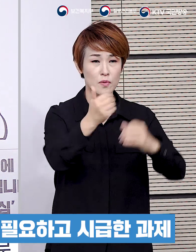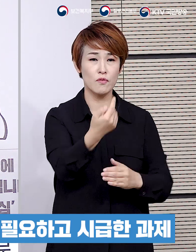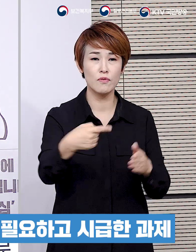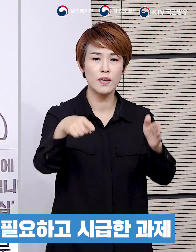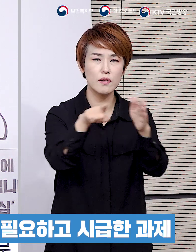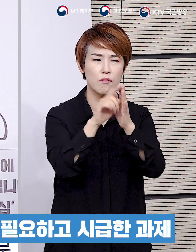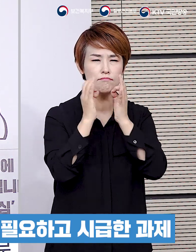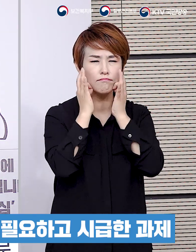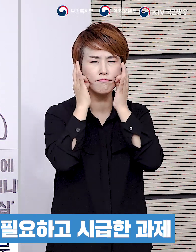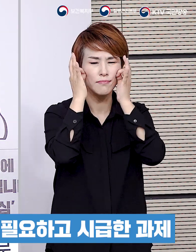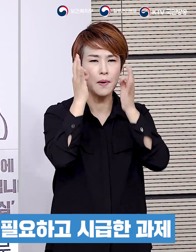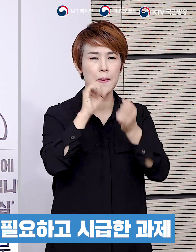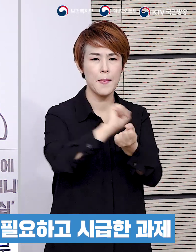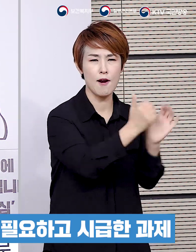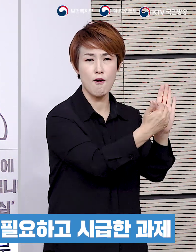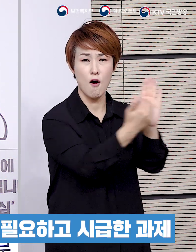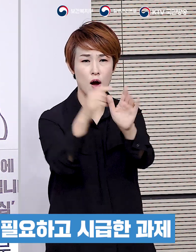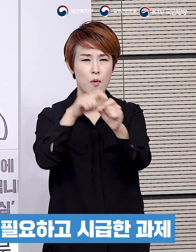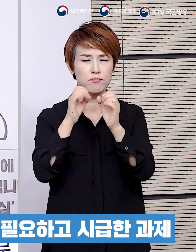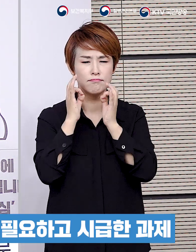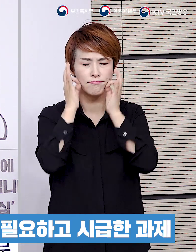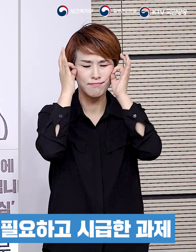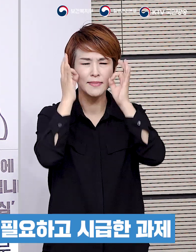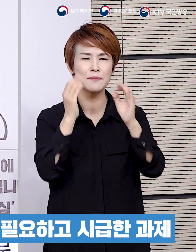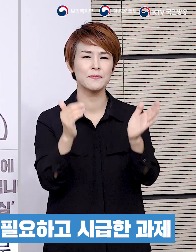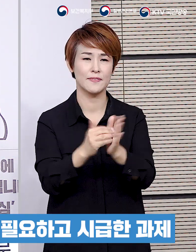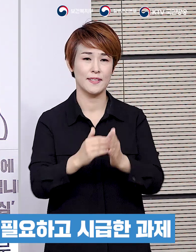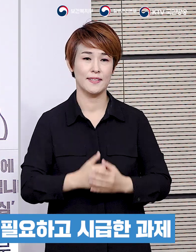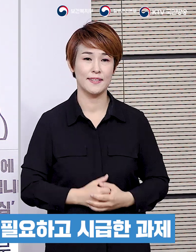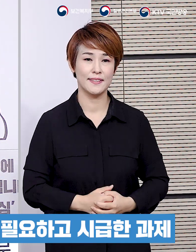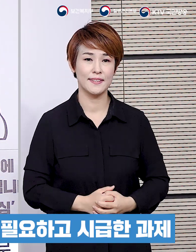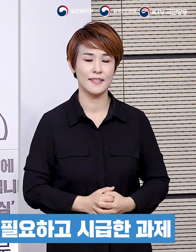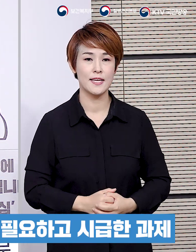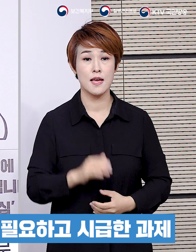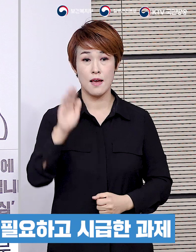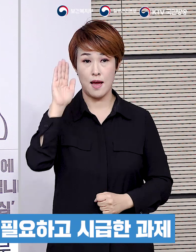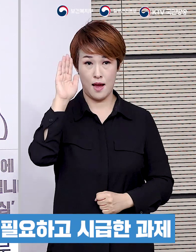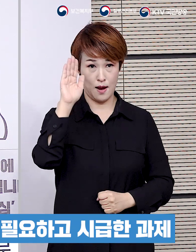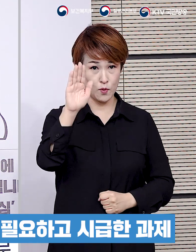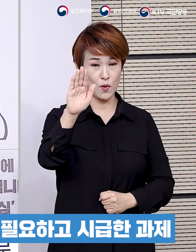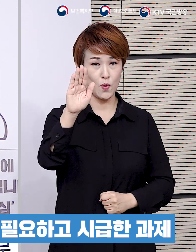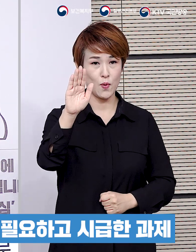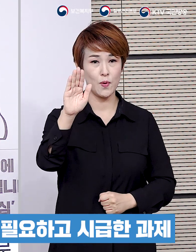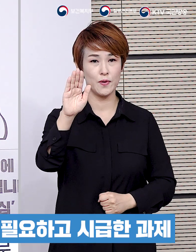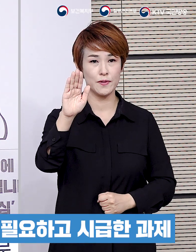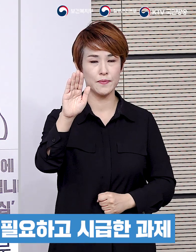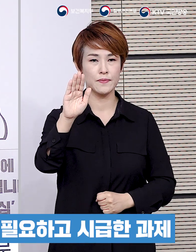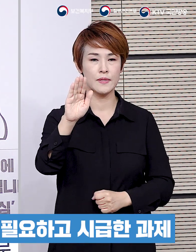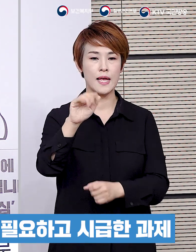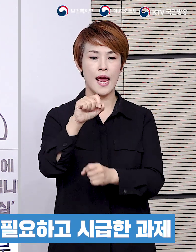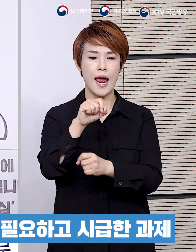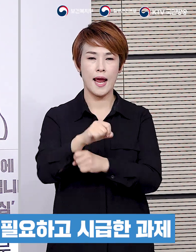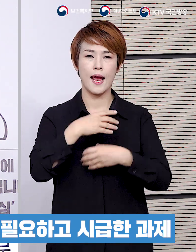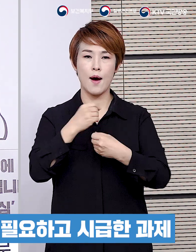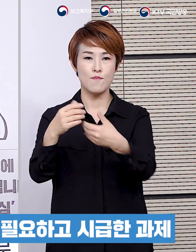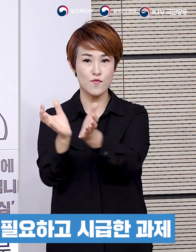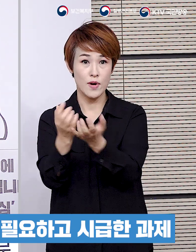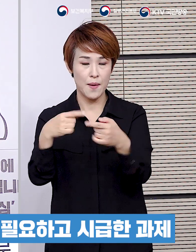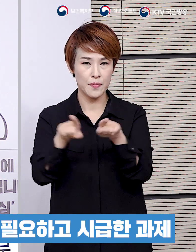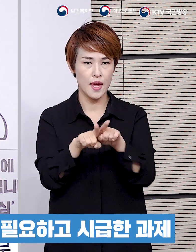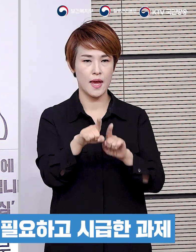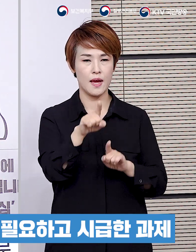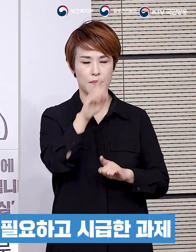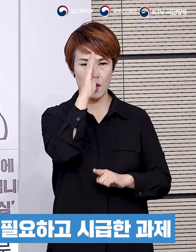위한 최선의 방역 대응을 위해 노력해 오고 있습니다. 앞으로도 행정안전부와